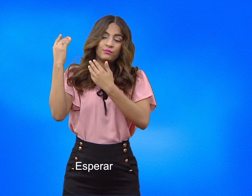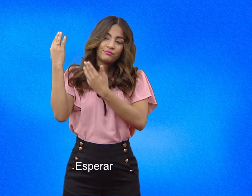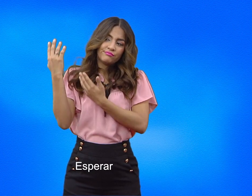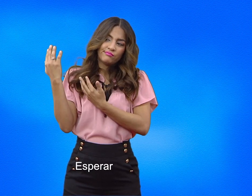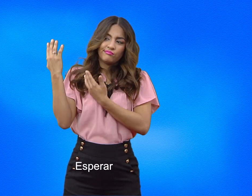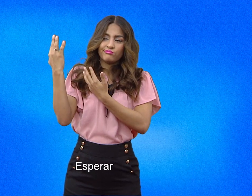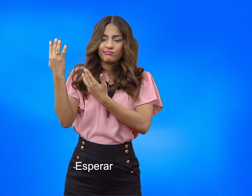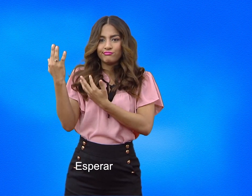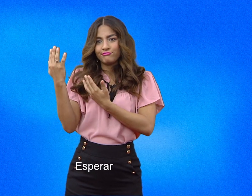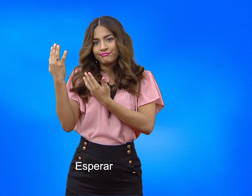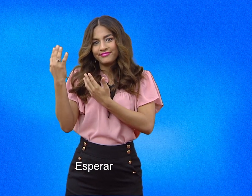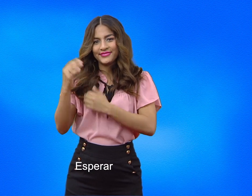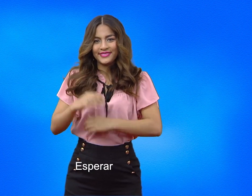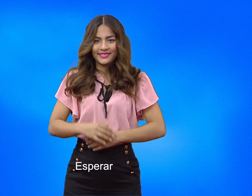Esperar.